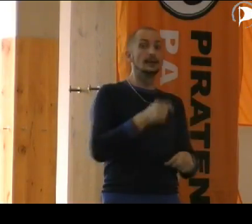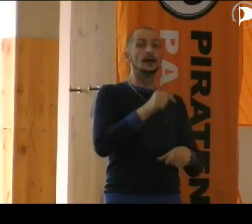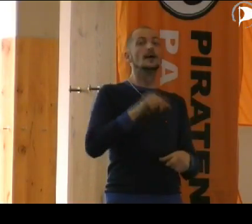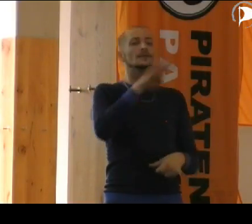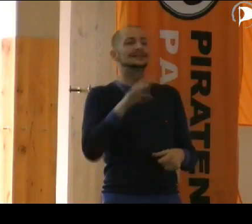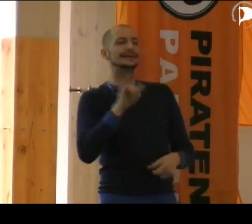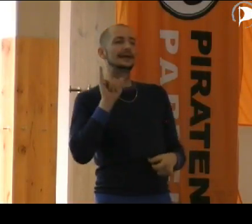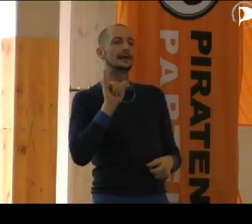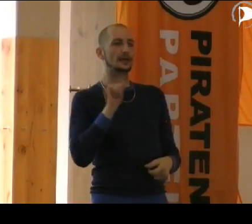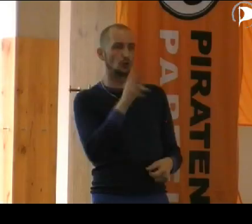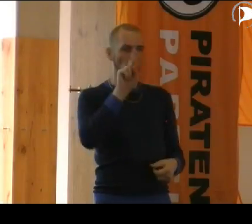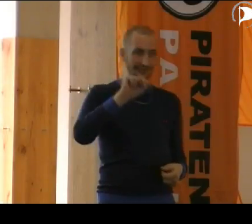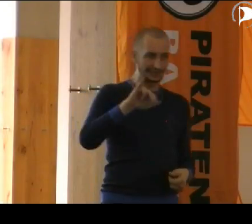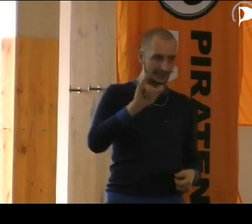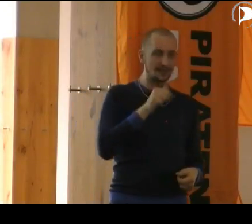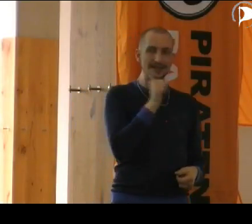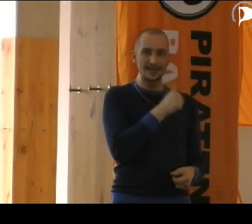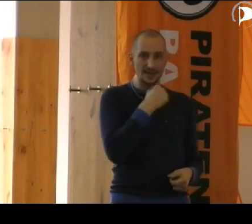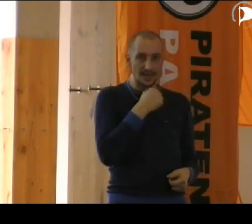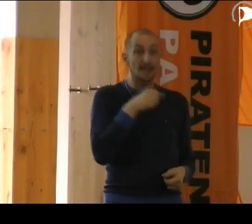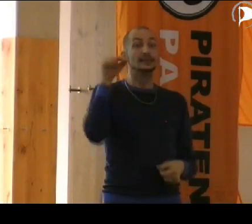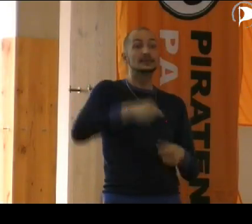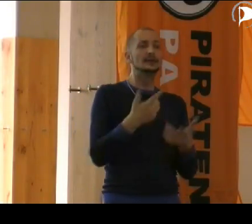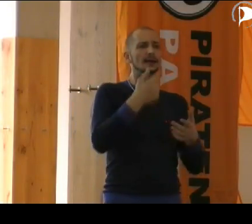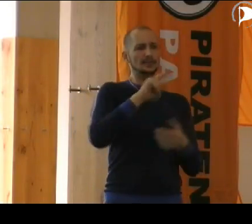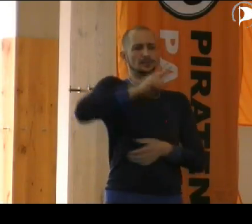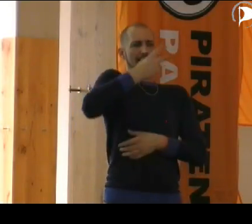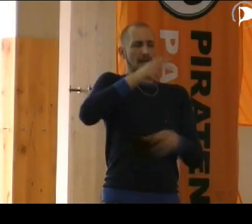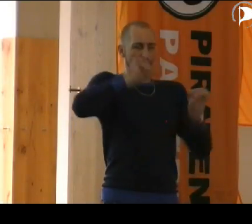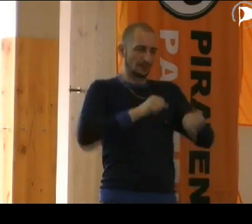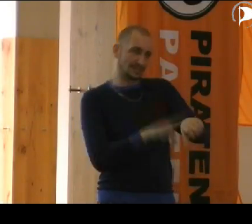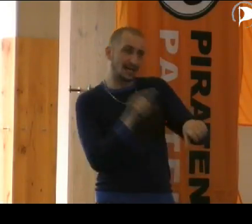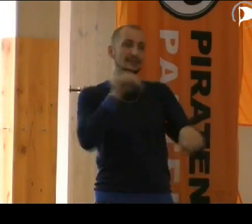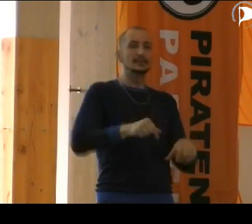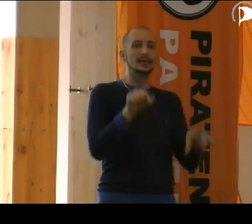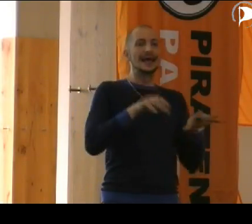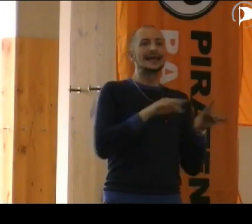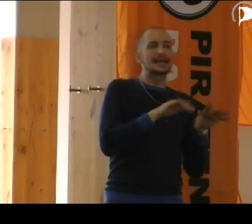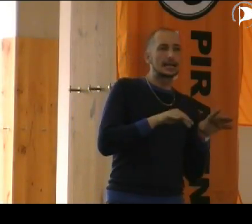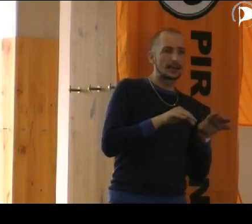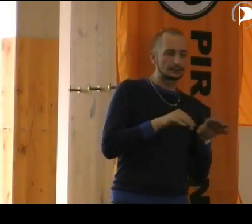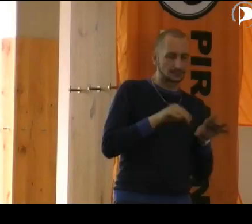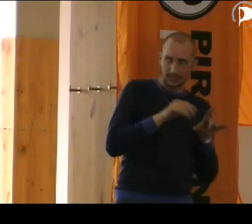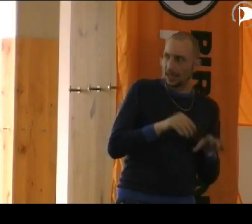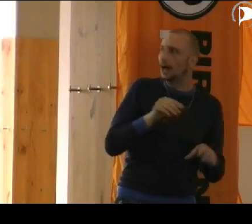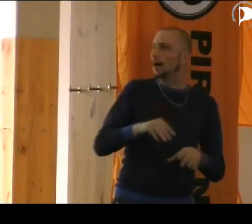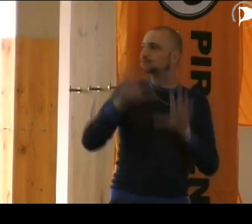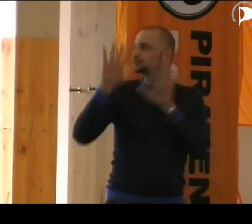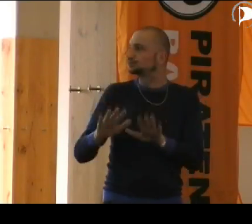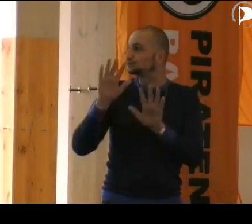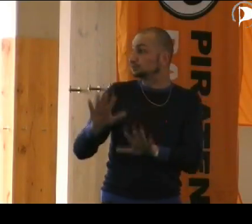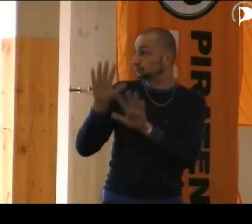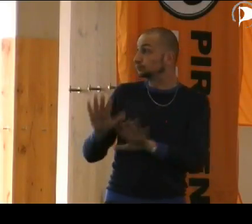das war mein zweiter hand seit dieser zeit habe ich das abenteuerliche herz für den landesverband waren